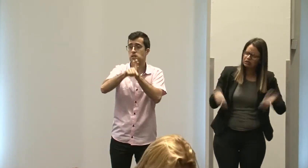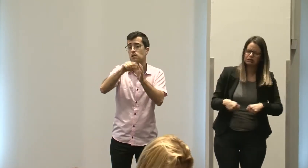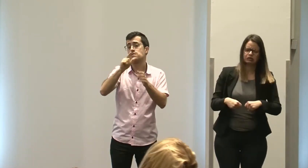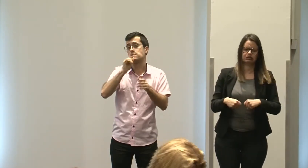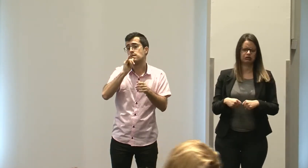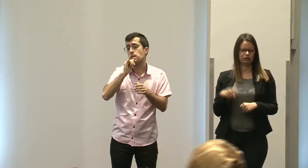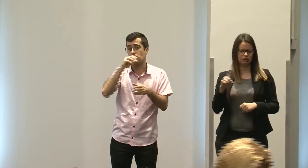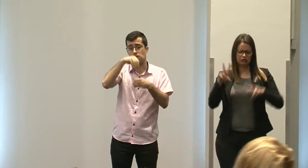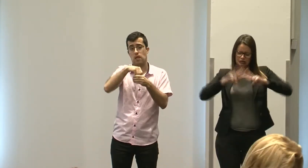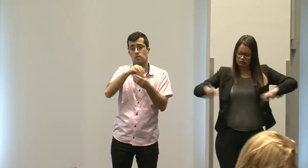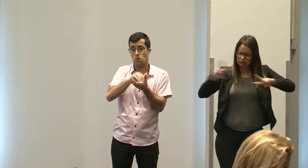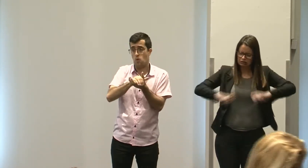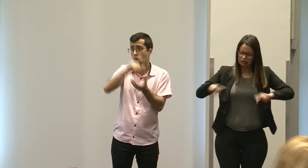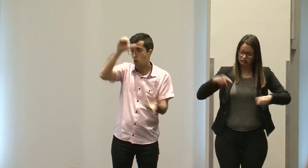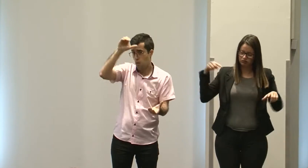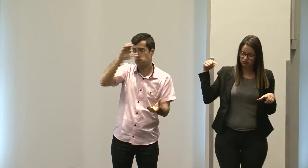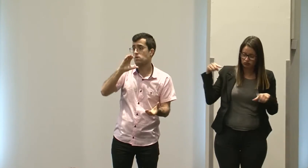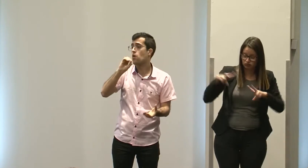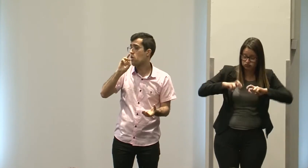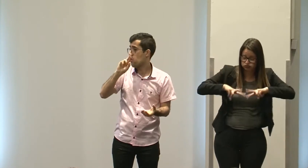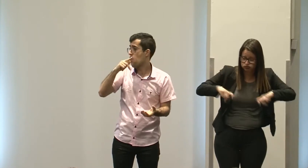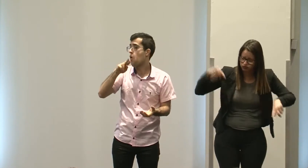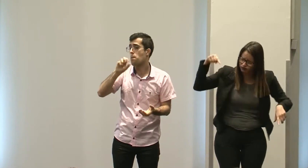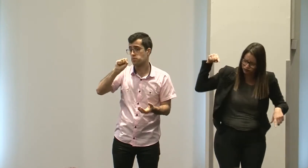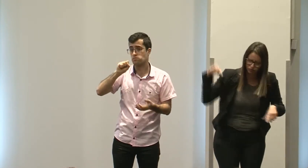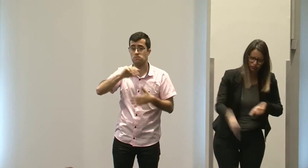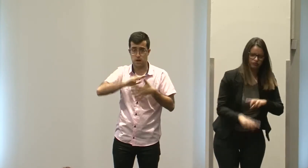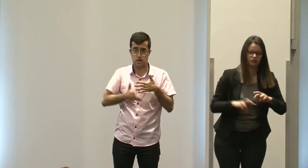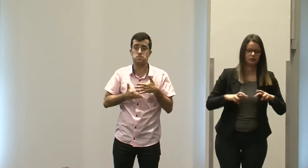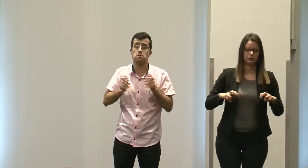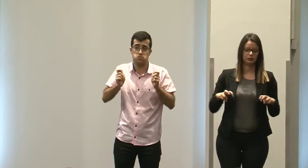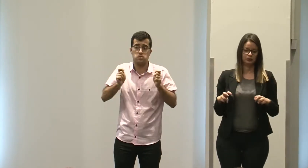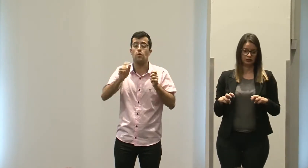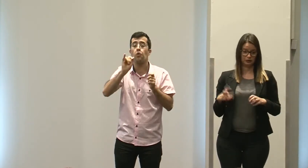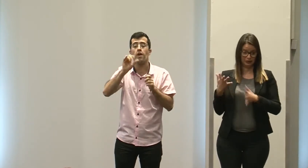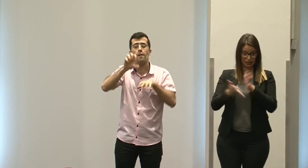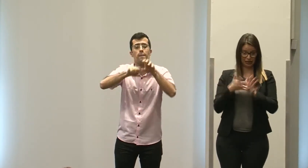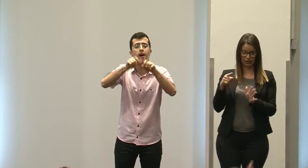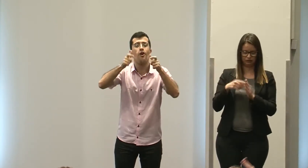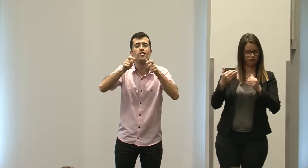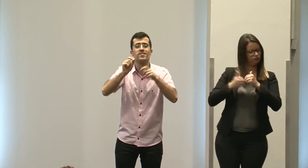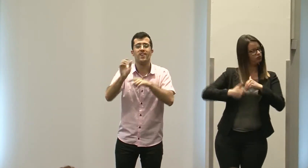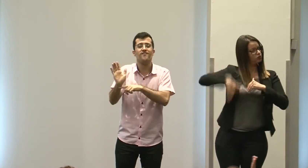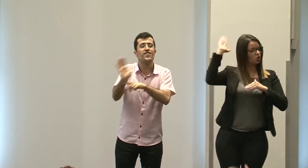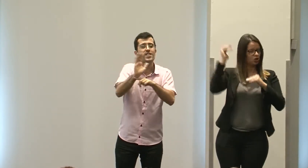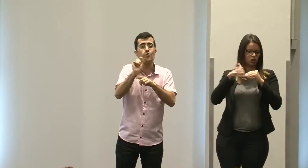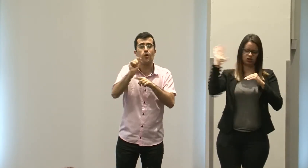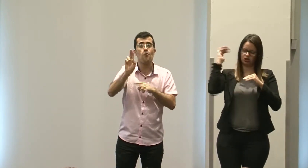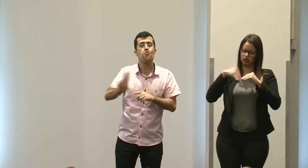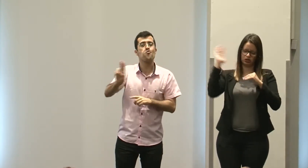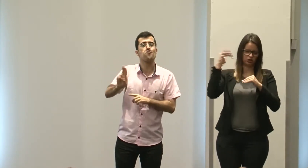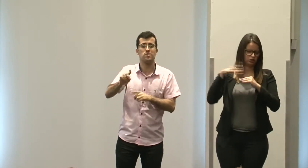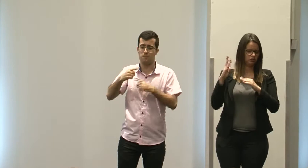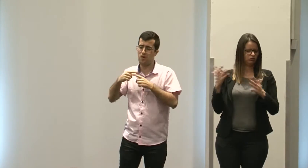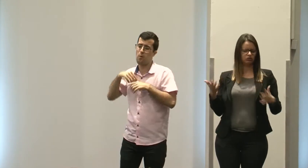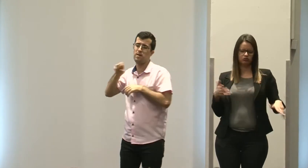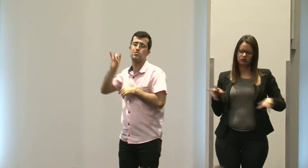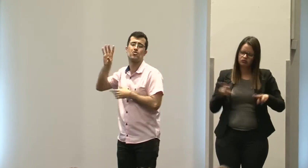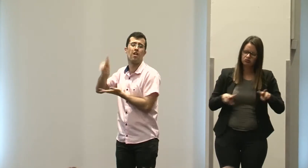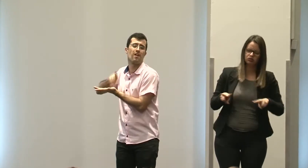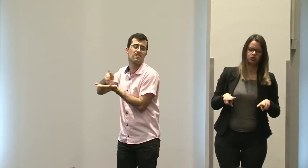E torcemos para que no futuro encontremos possibilidades de pesquisa no corpus da Libras.